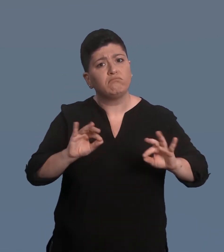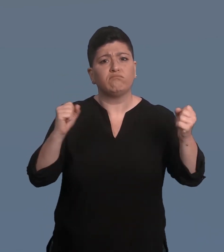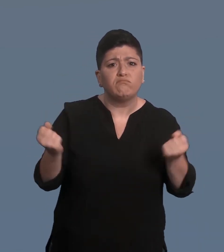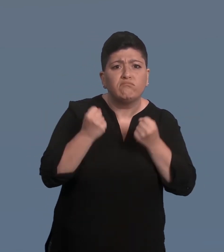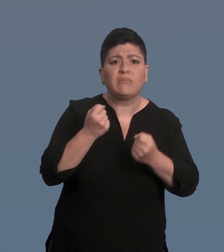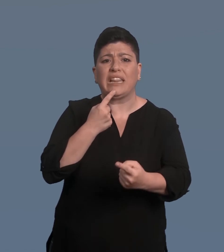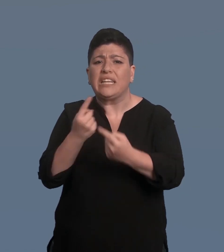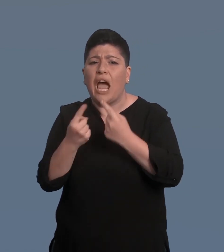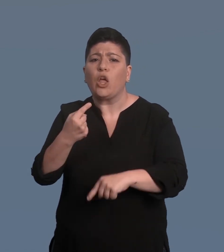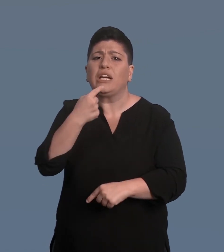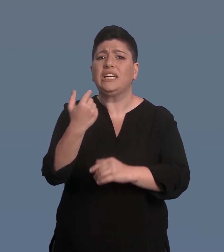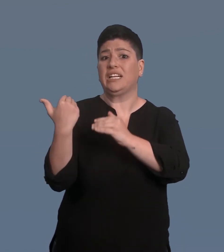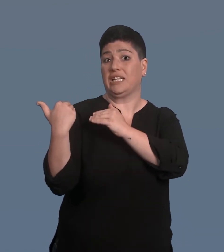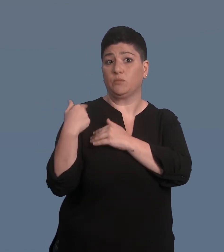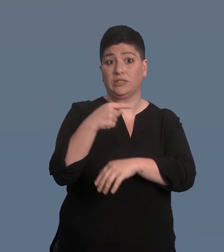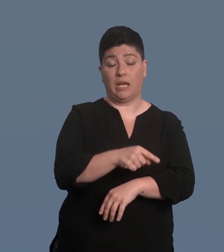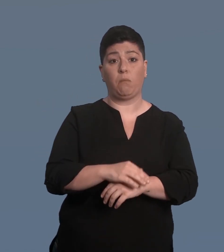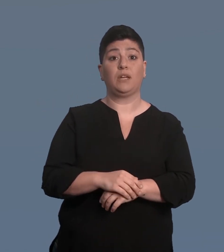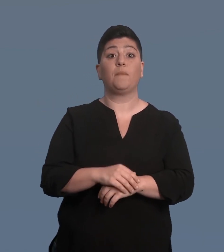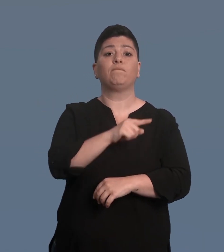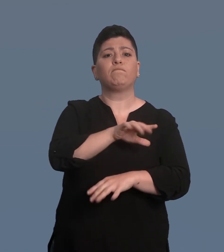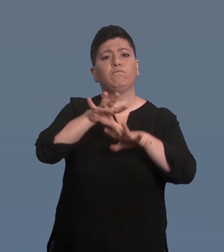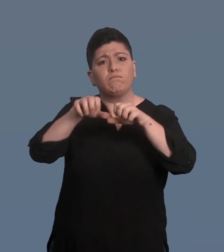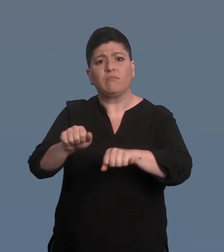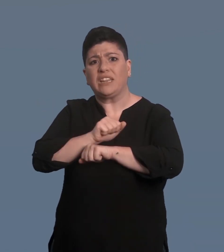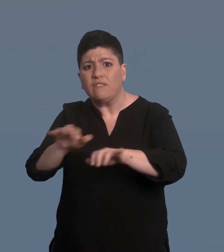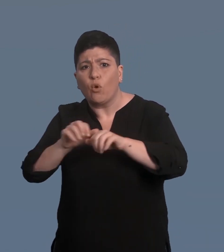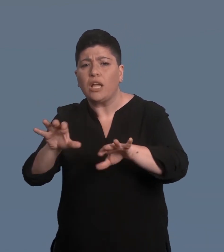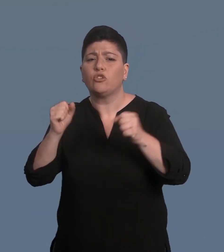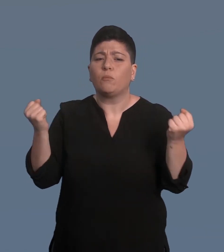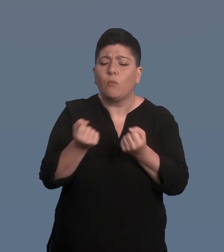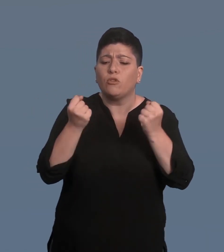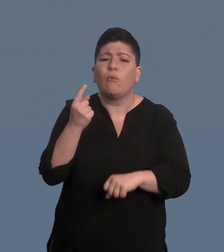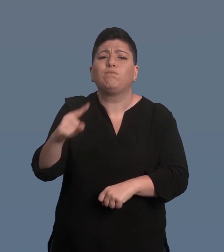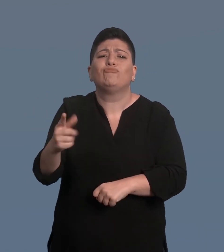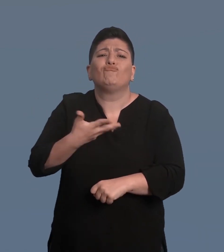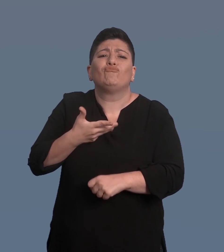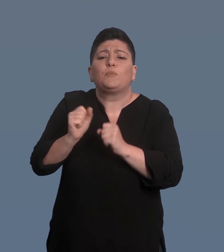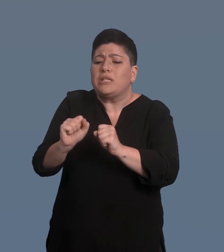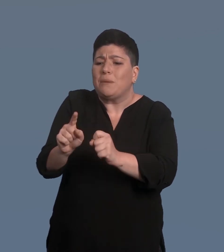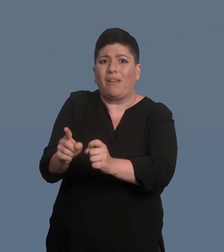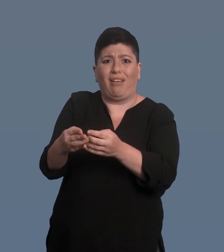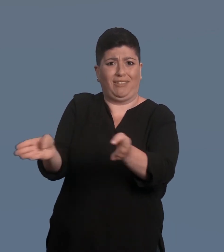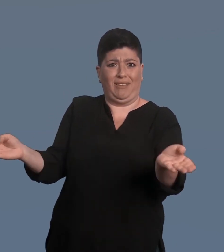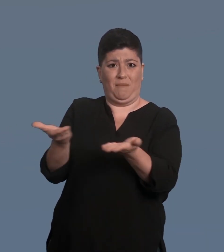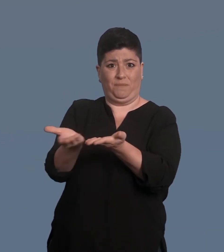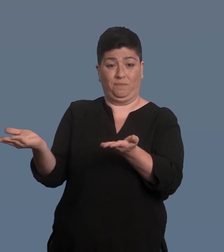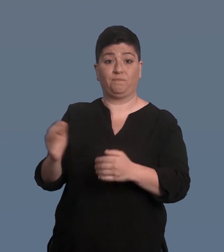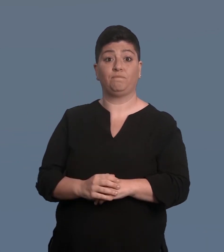maggiormente nella divulgazione delle possibilità di promozione disponibili. Un altro punto importante è il finanziamento delle